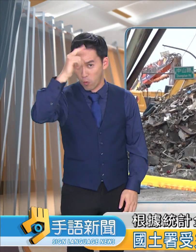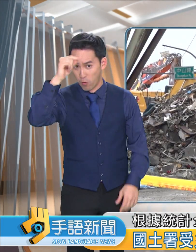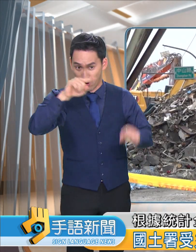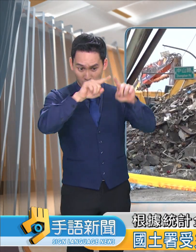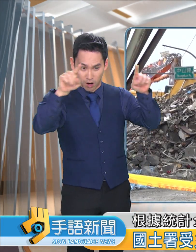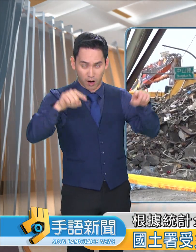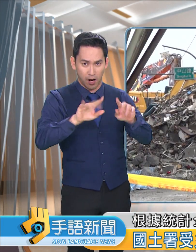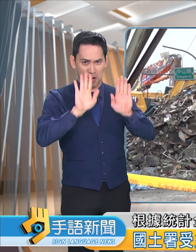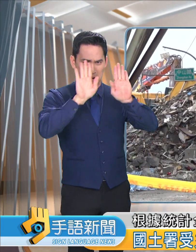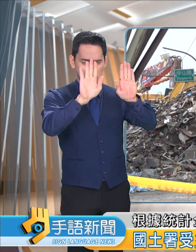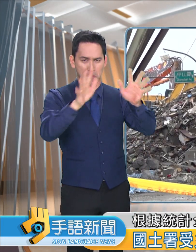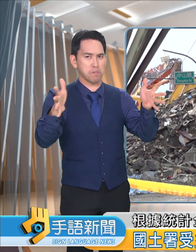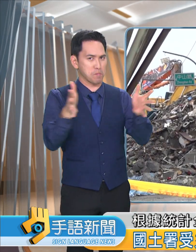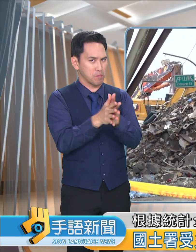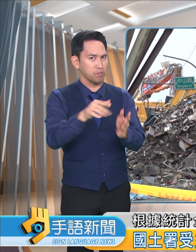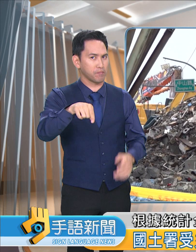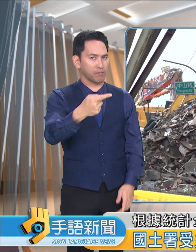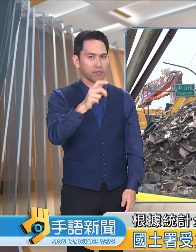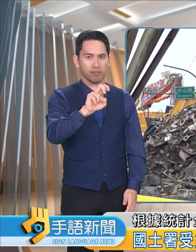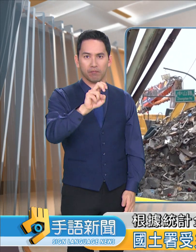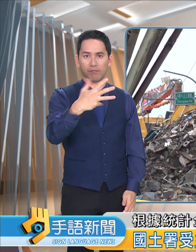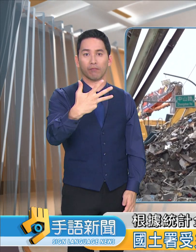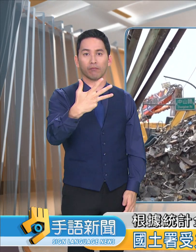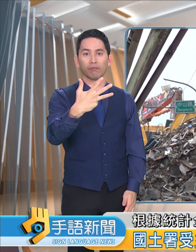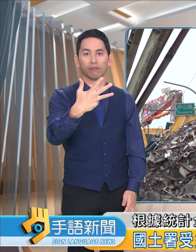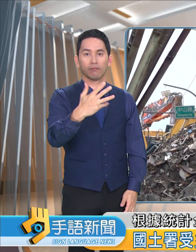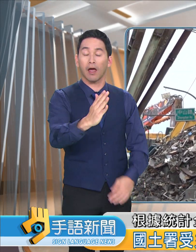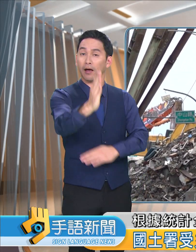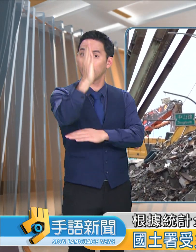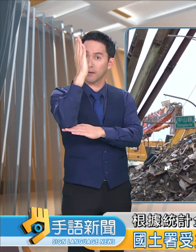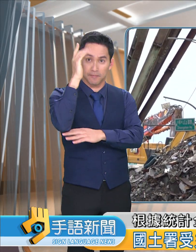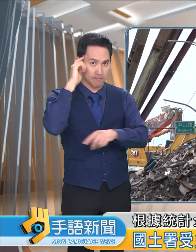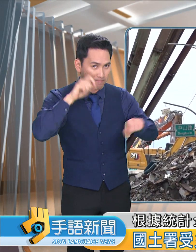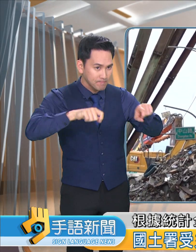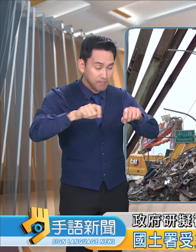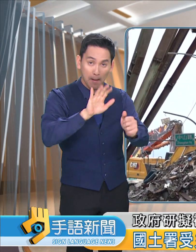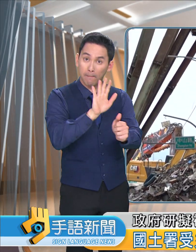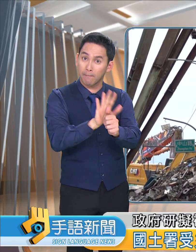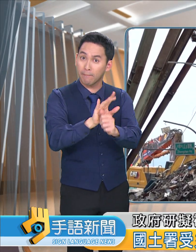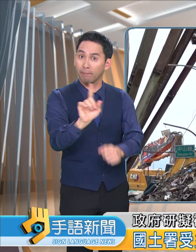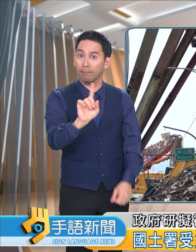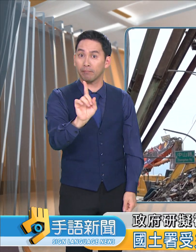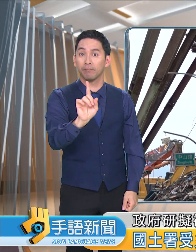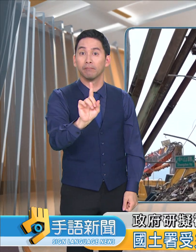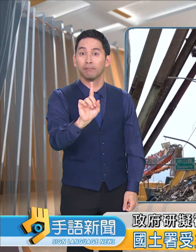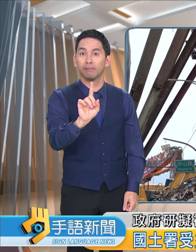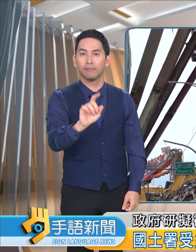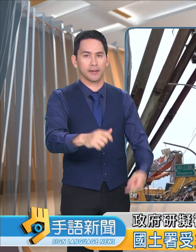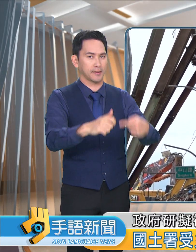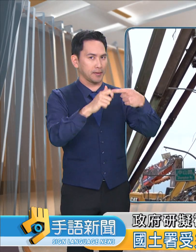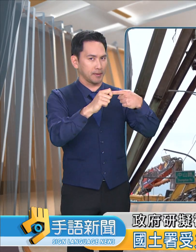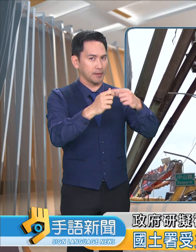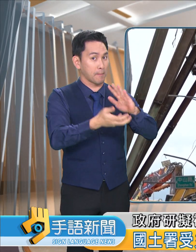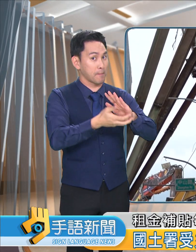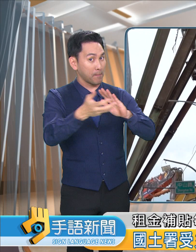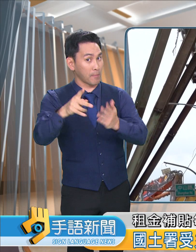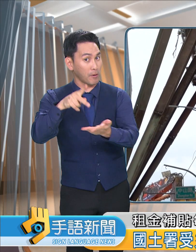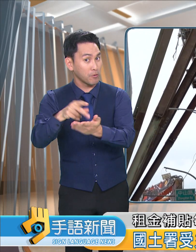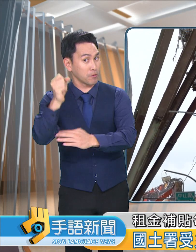物有128件。政府研拟补贴方案，租金补贴每户